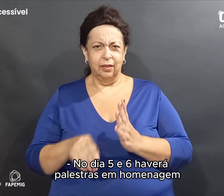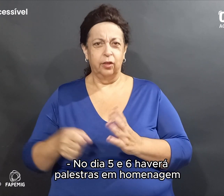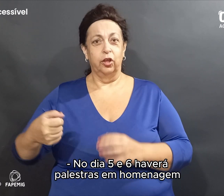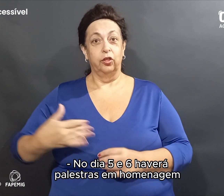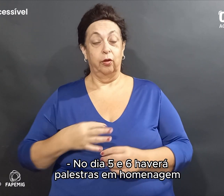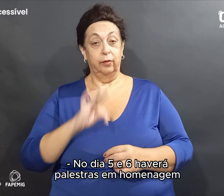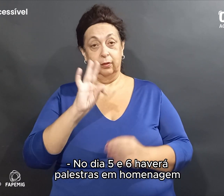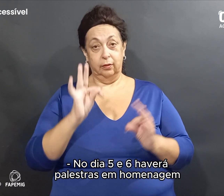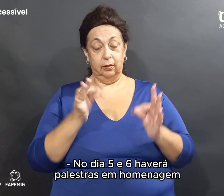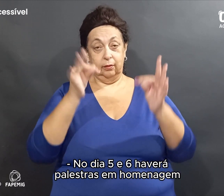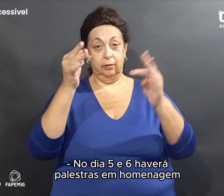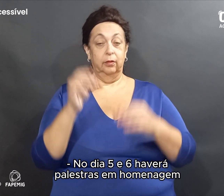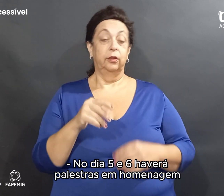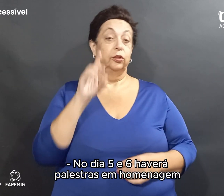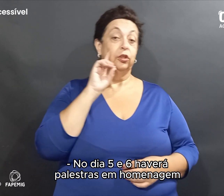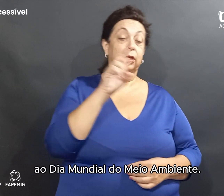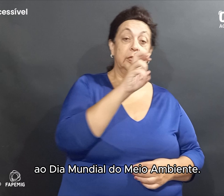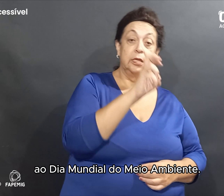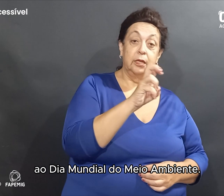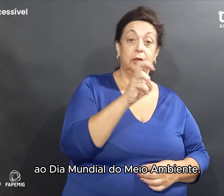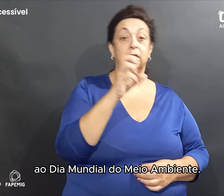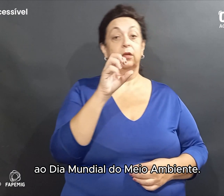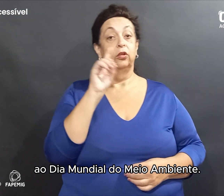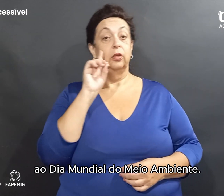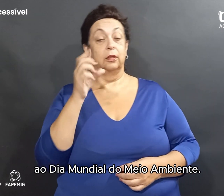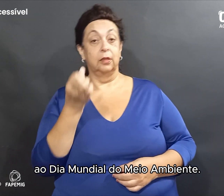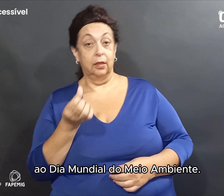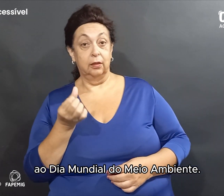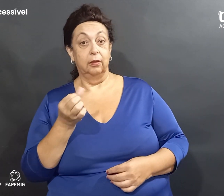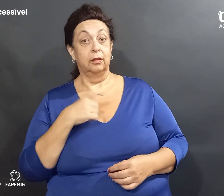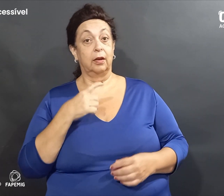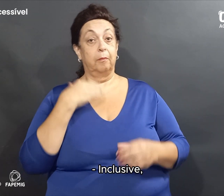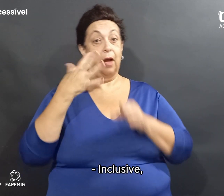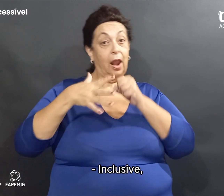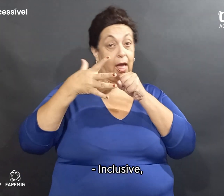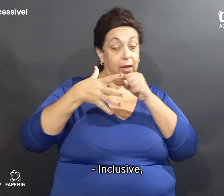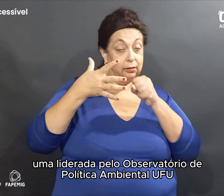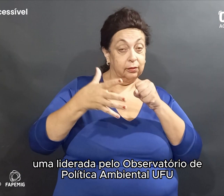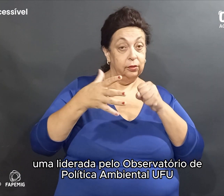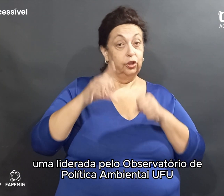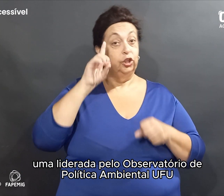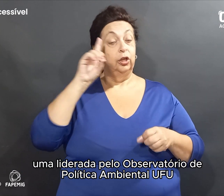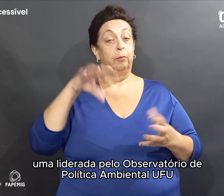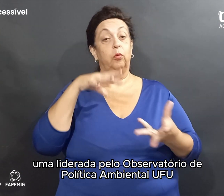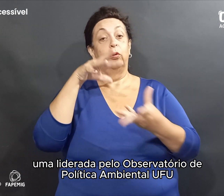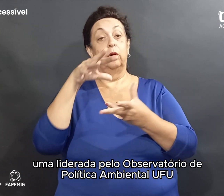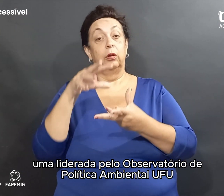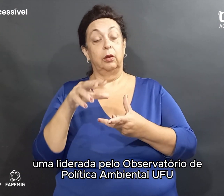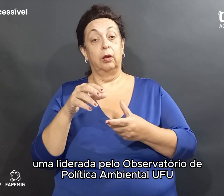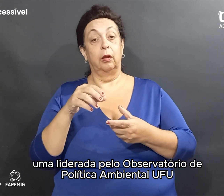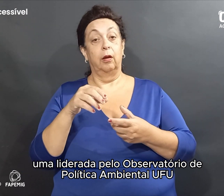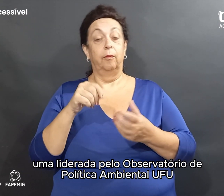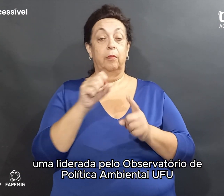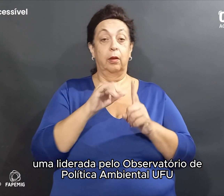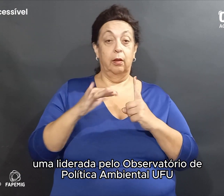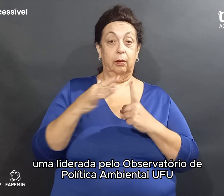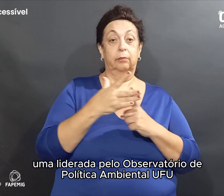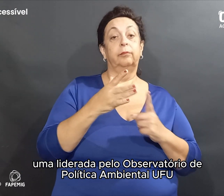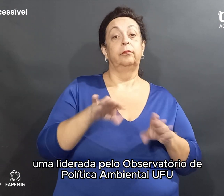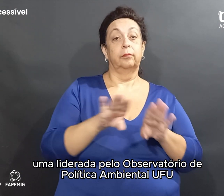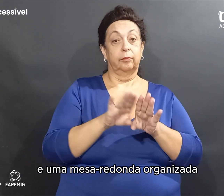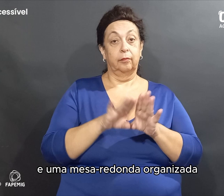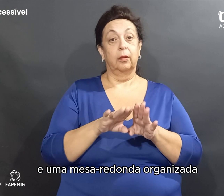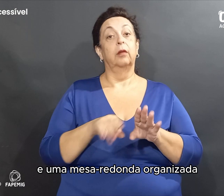5 e 6, haverá palestras em homenagem ao Dia Mundial do Meio Ambiente, inclusive uma liderada pelo Observatório de Política